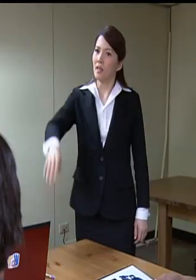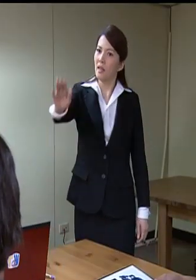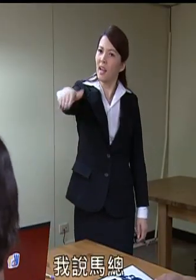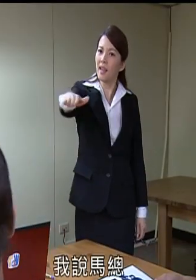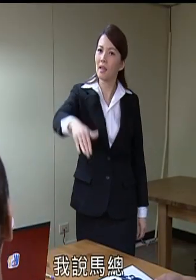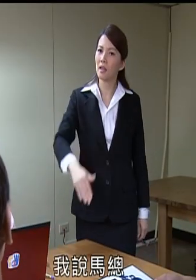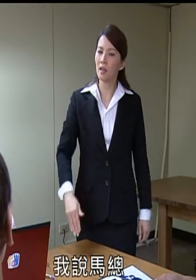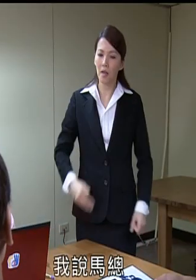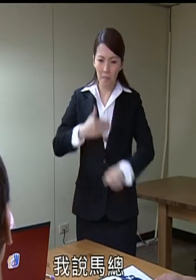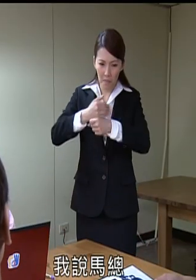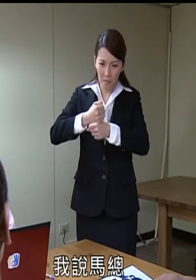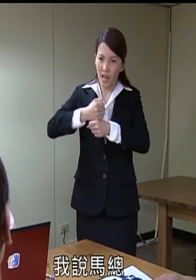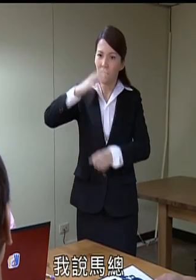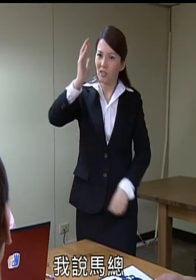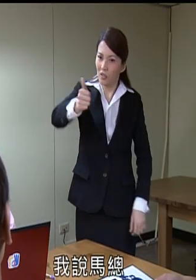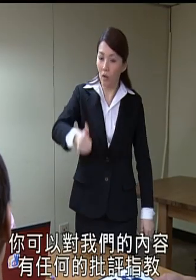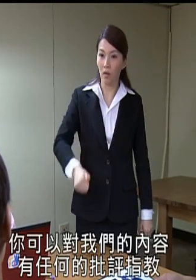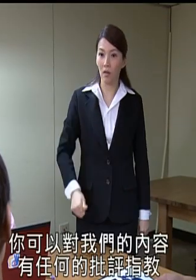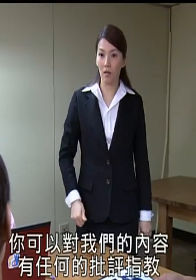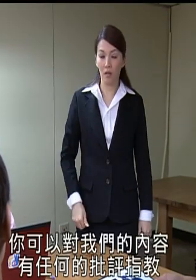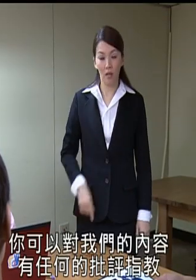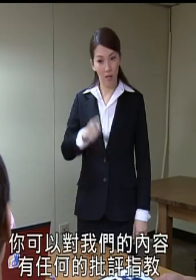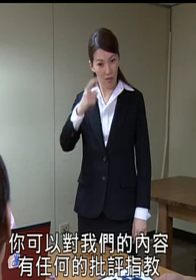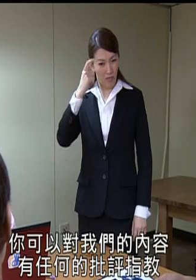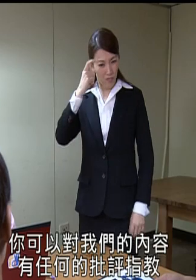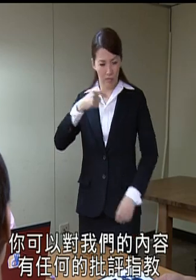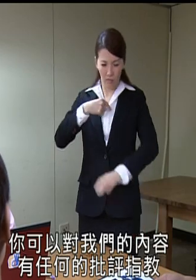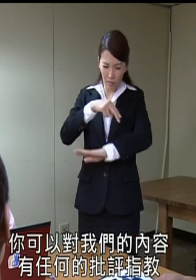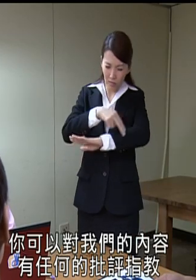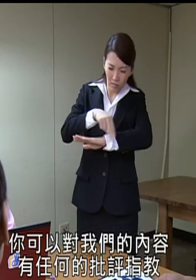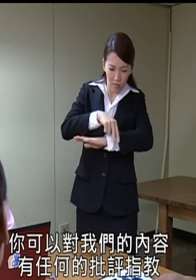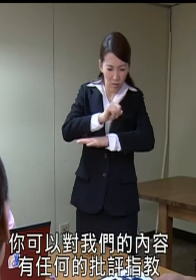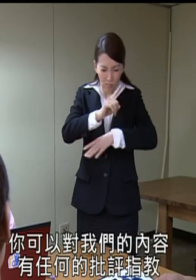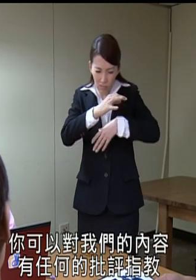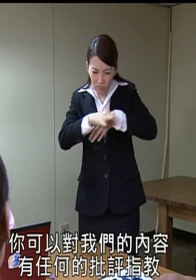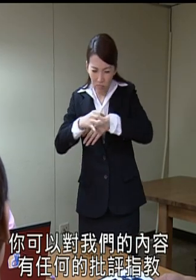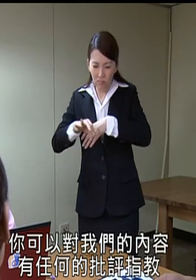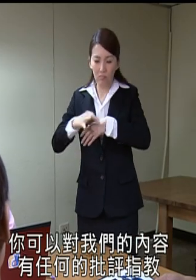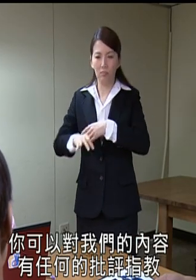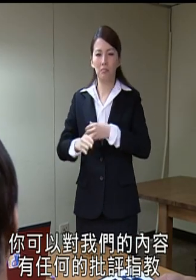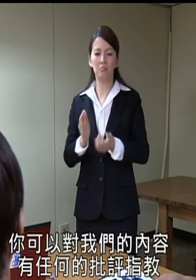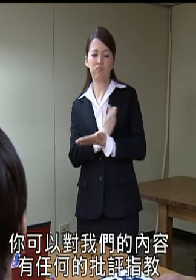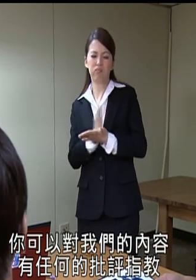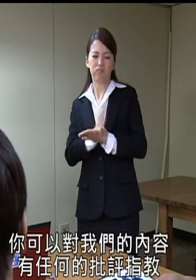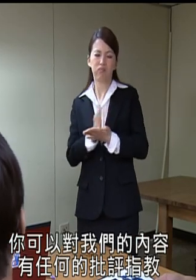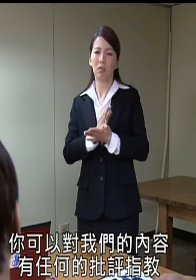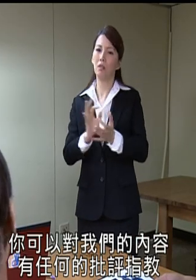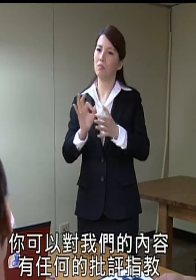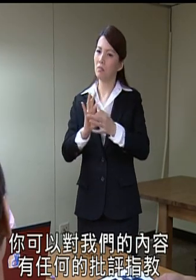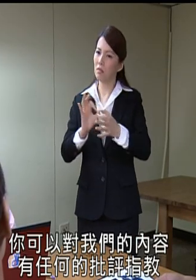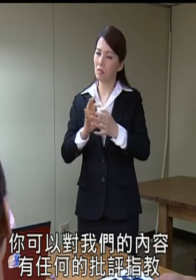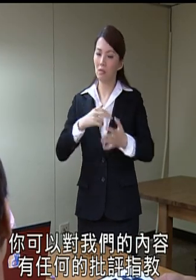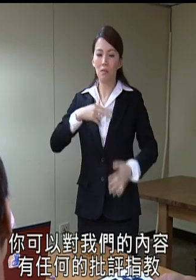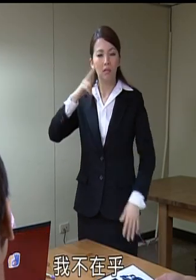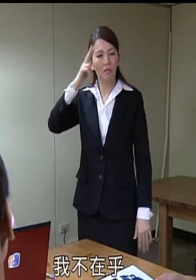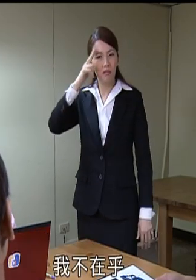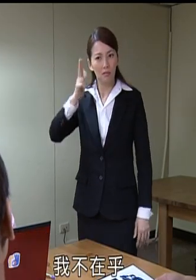我说，马总，你可以对我们的内容有任何的批评指教，我不在